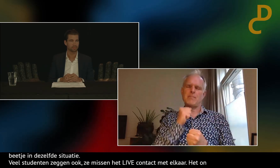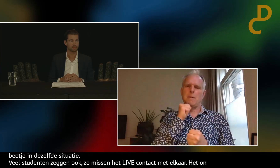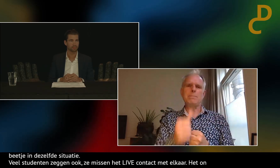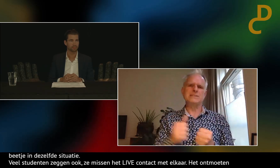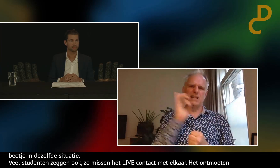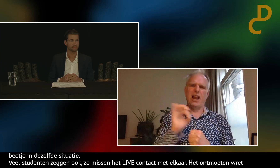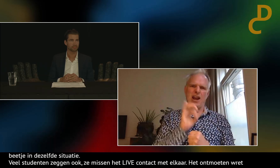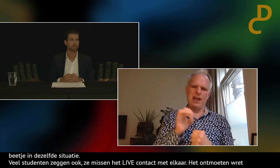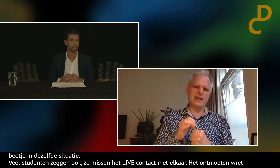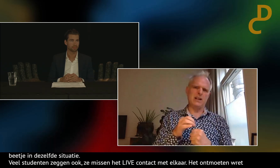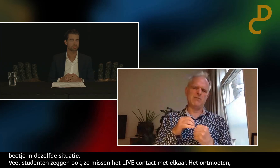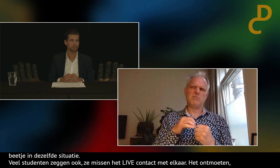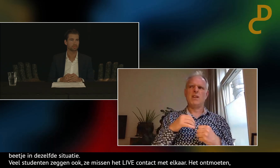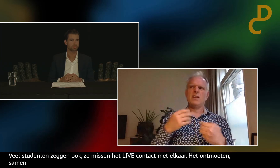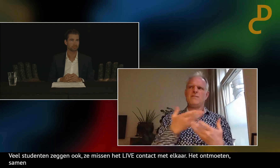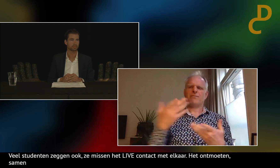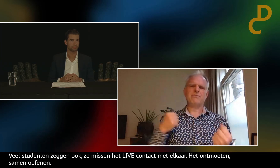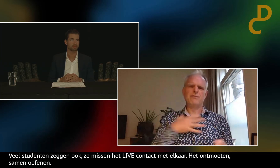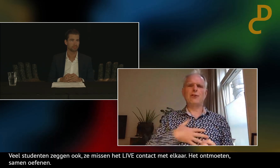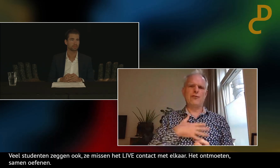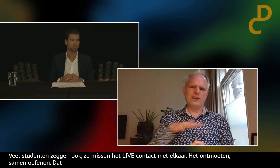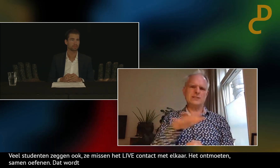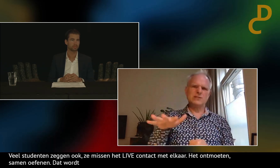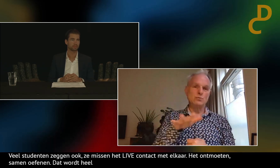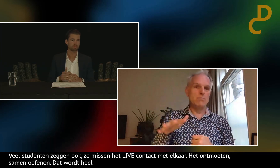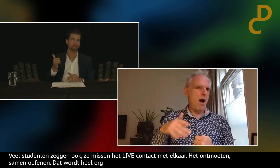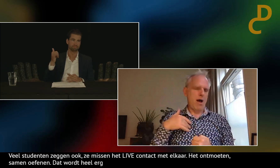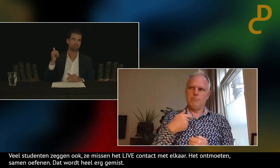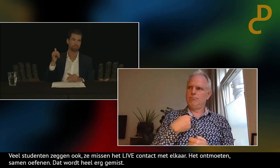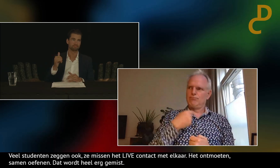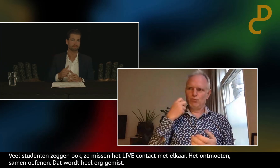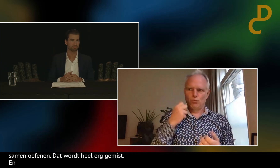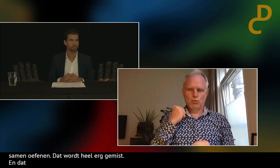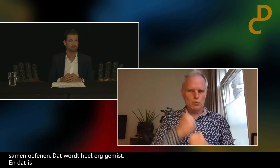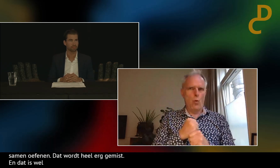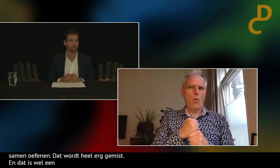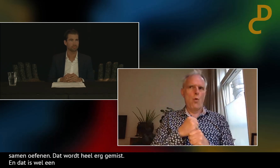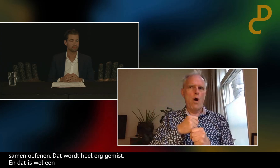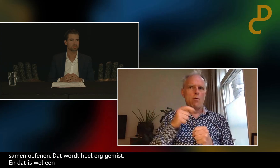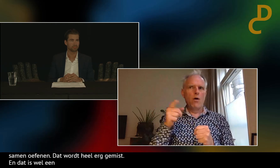oefenen. Dat wordt heel erg gemist. En dat is wel een hele vervelende situatie. Maar